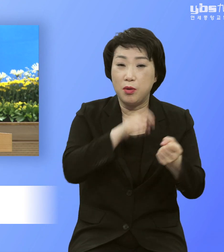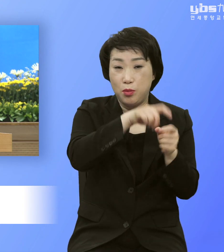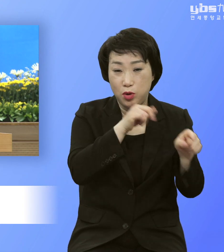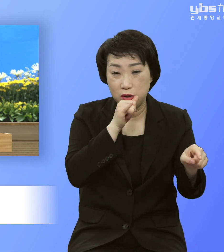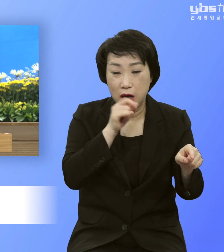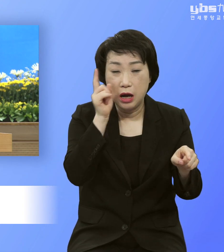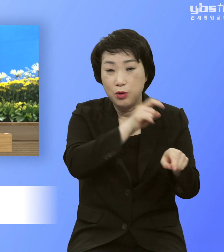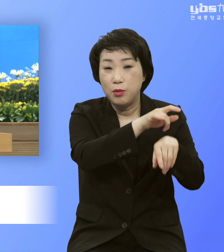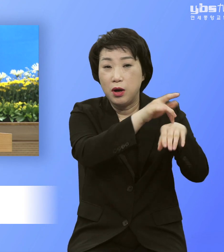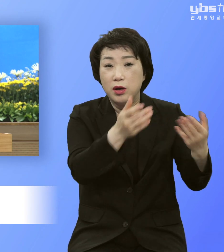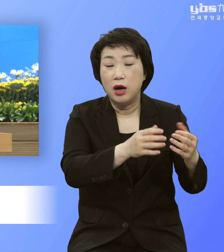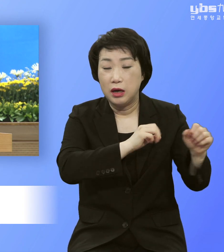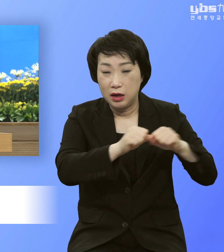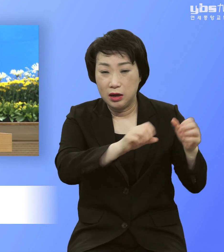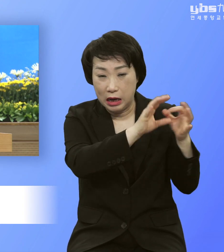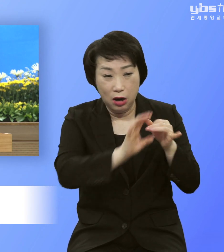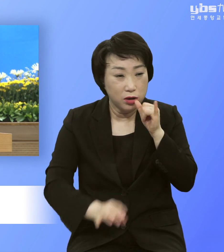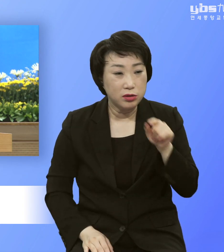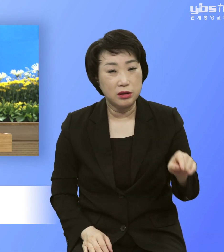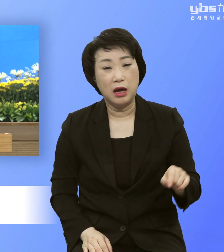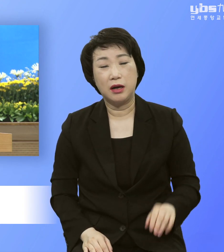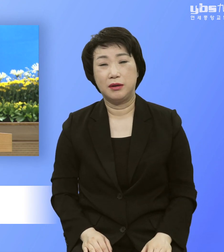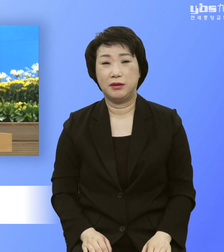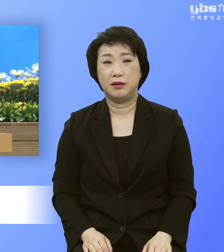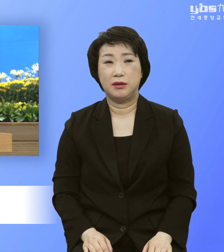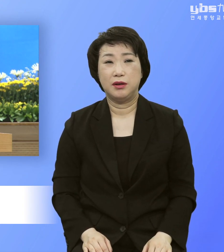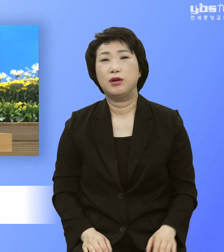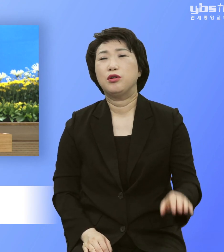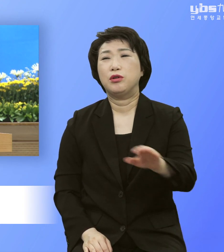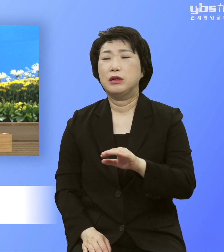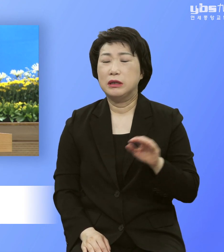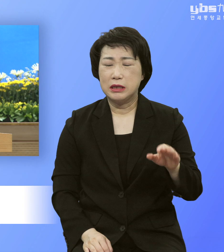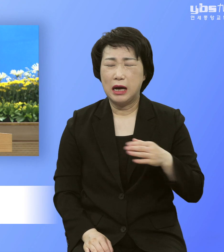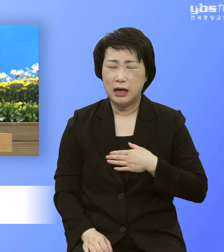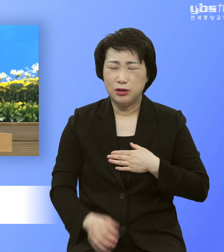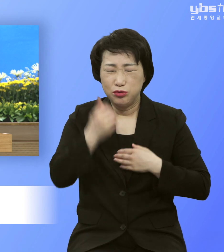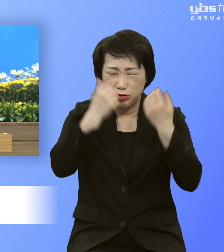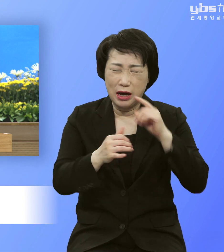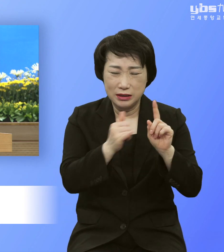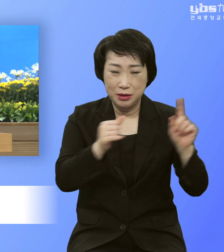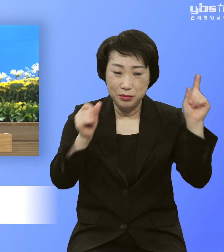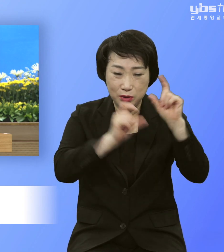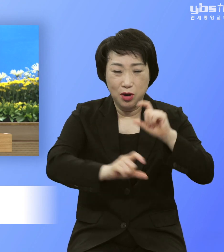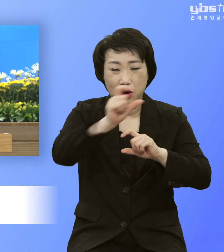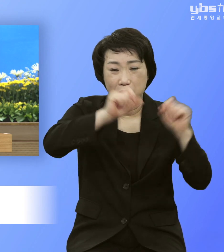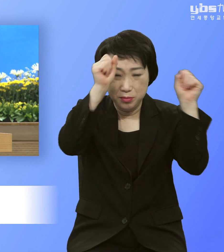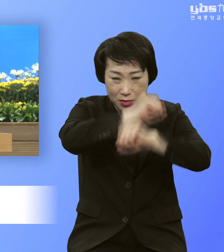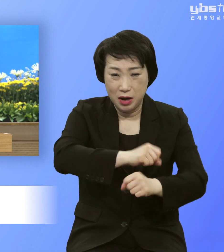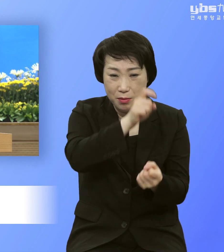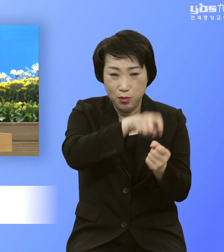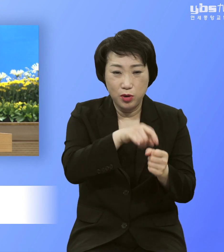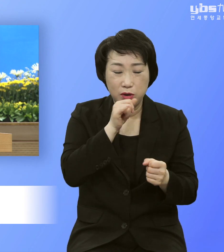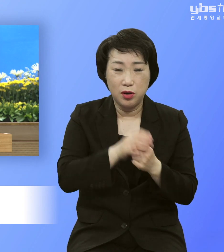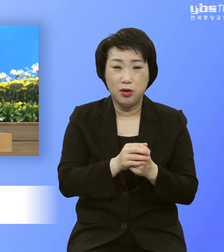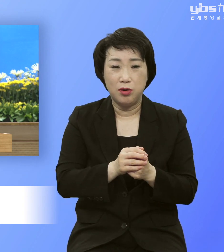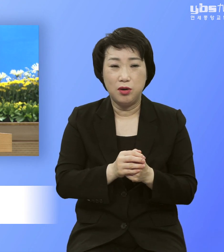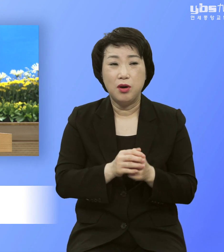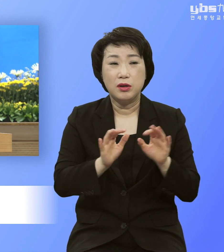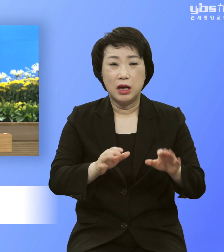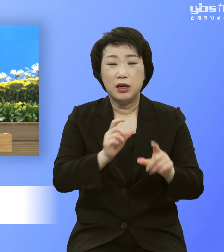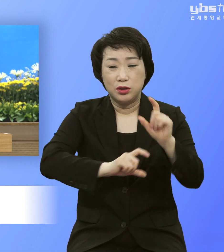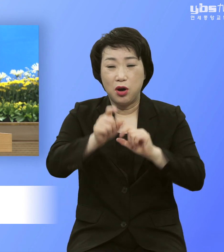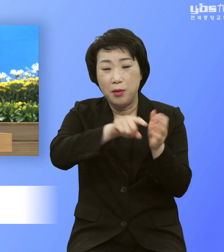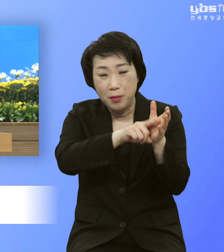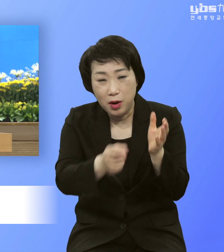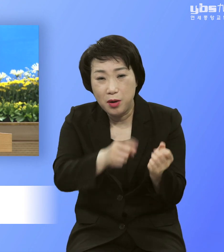자로 악한 마귀의 계계는 끊임없이 우리를 노략질합니다. 어떻게든 한 사람도 멸망하기 위해서, 어떻게든 한 사람도